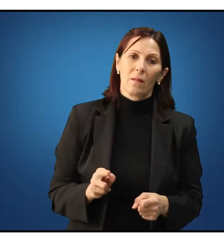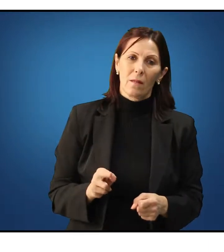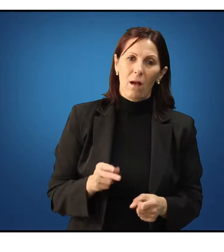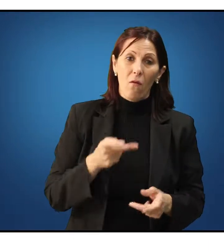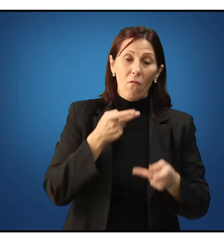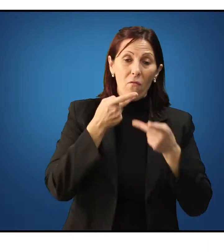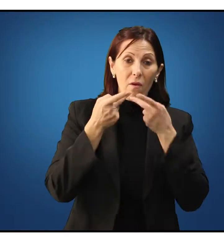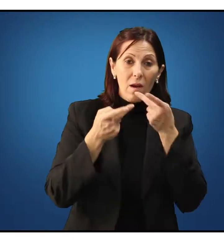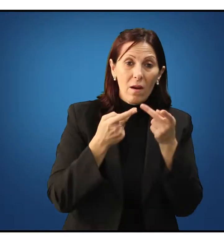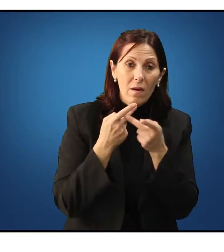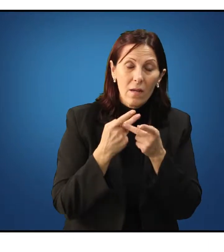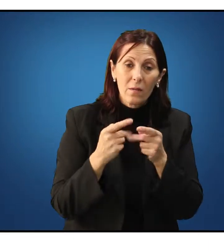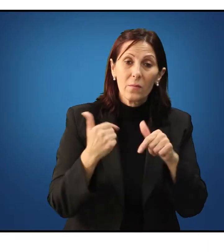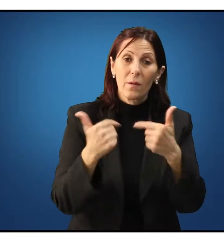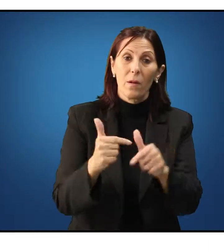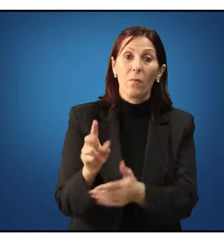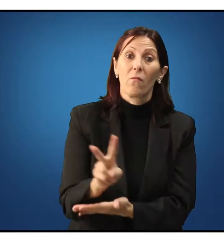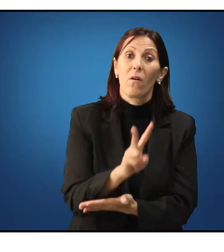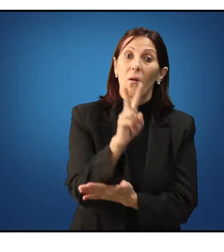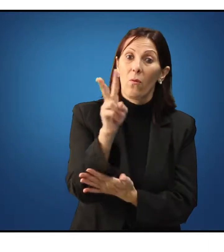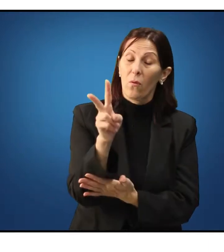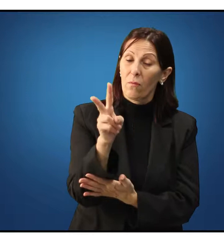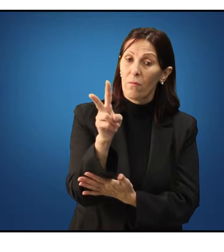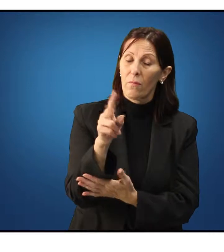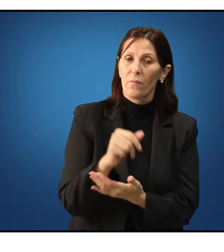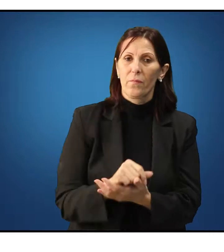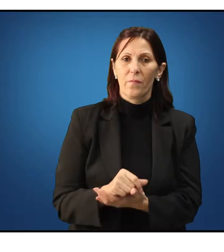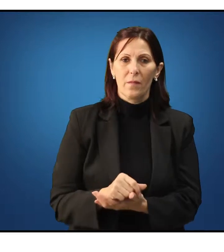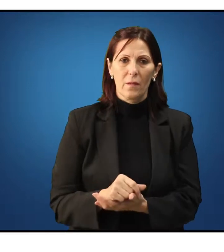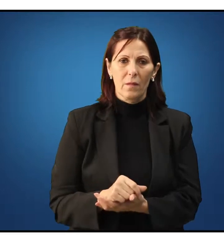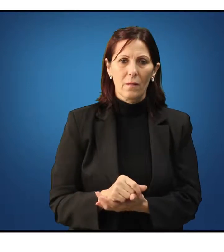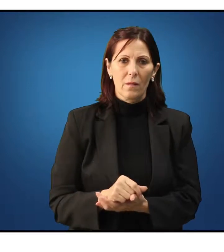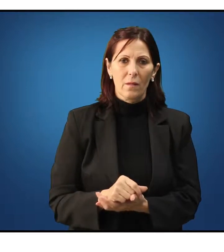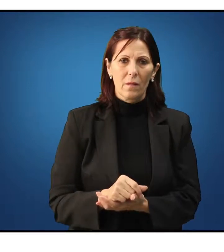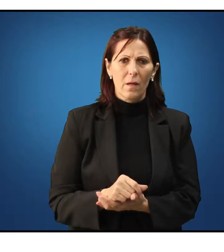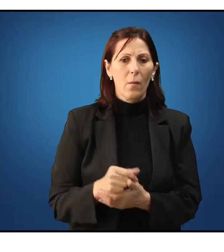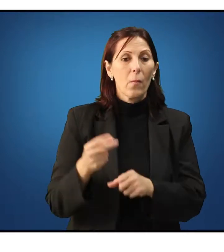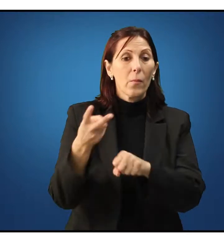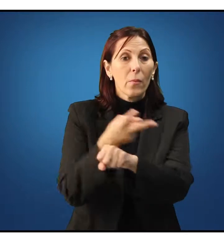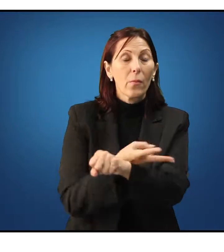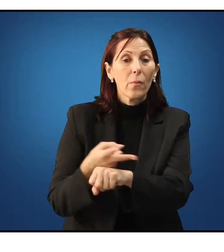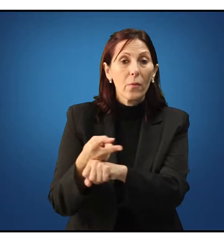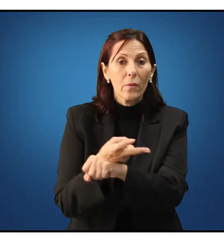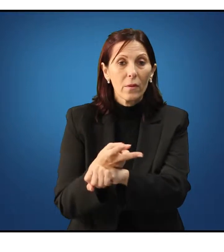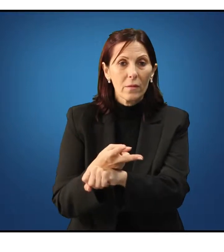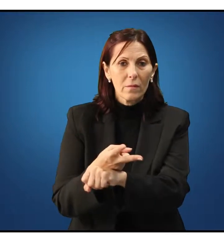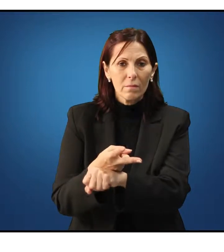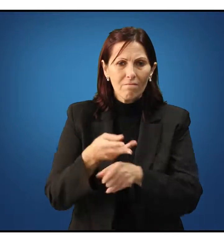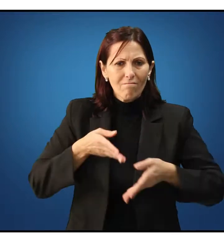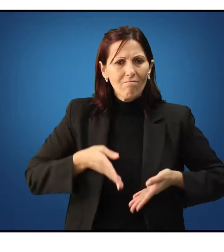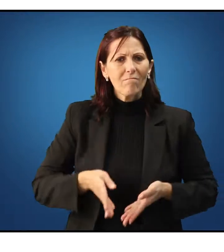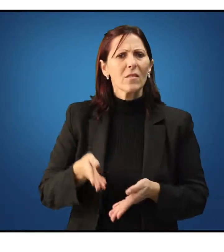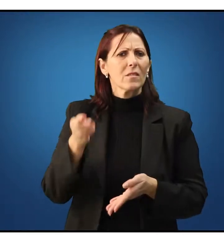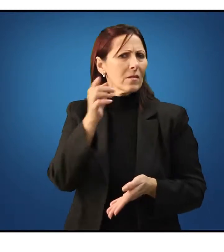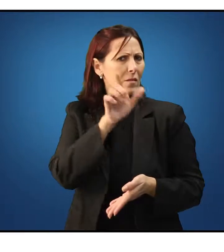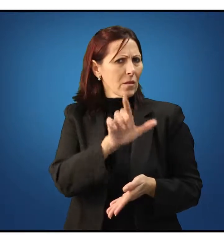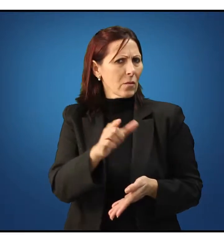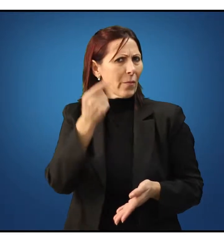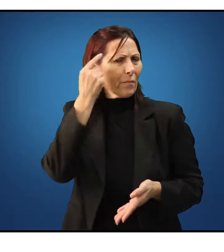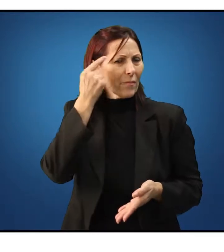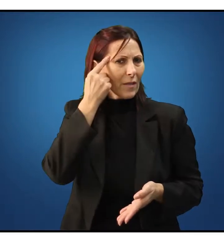como valor e ao buscar o renascimento do pensamento